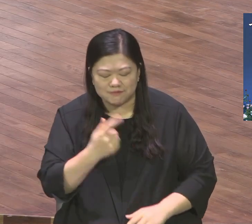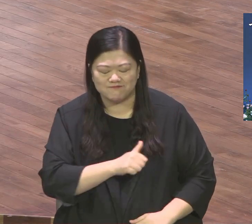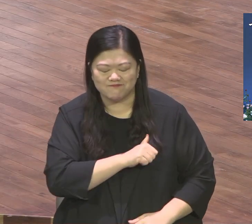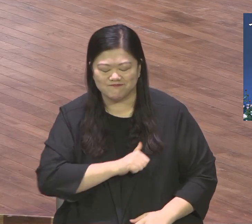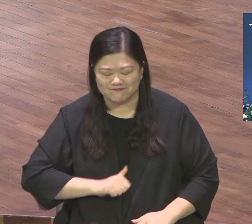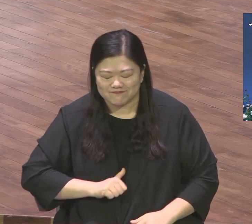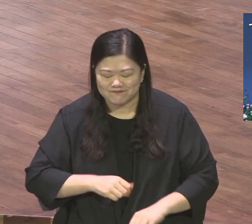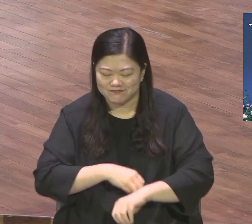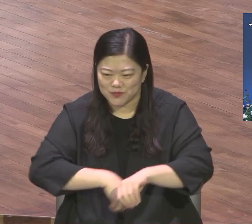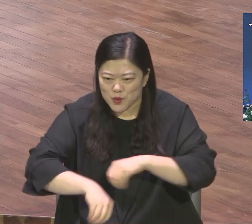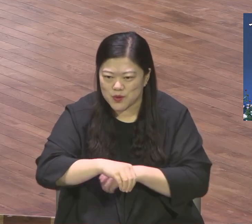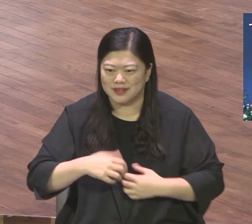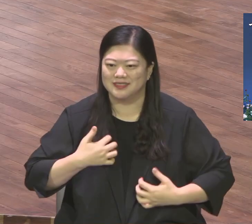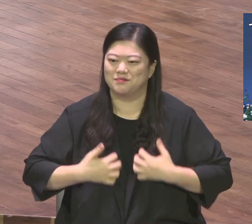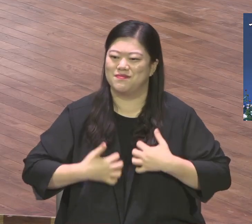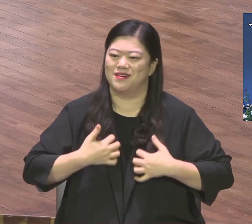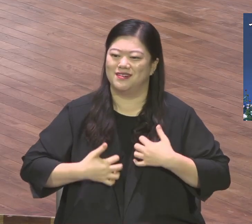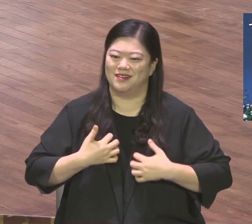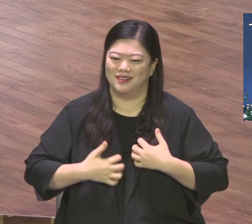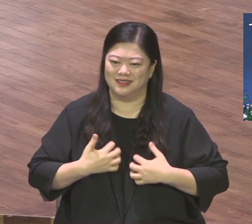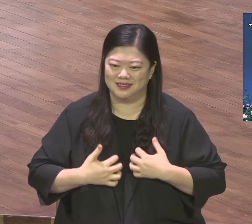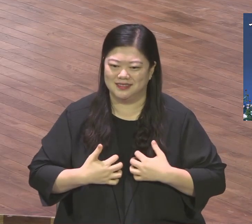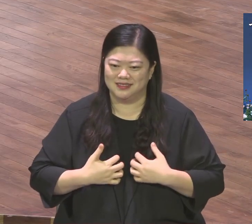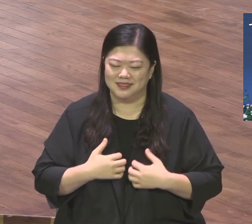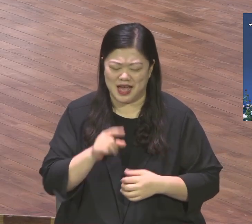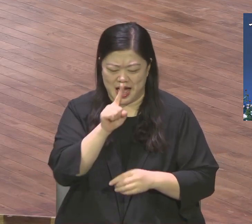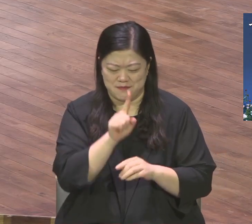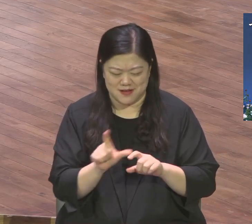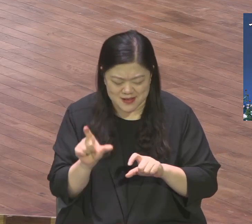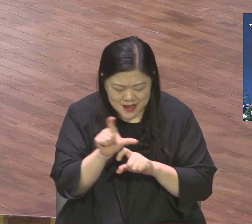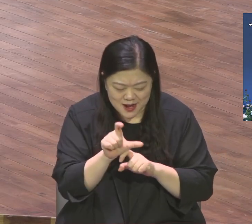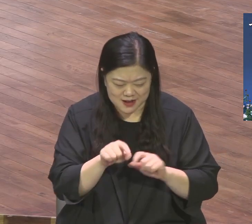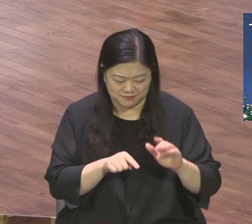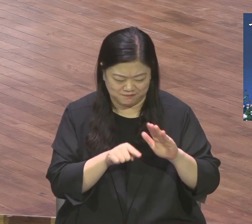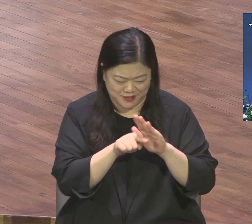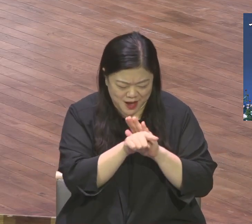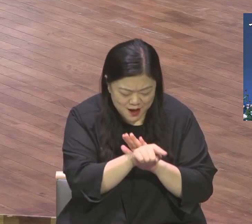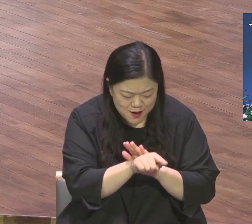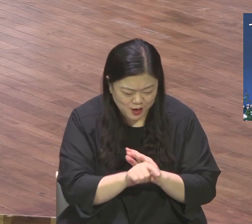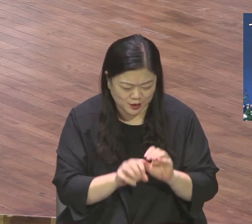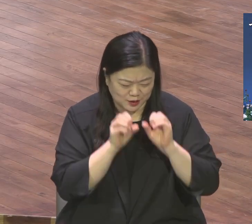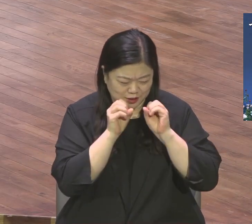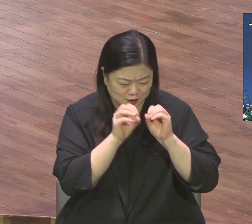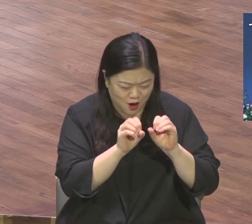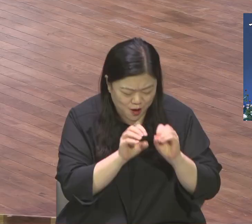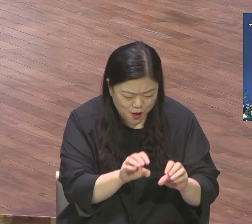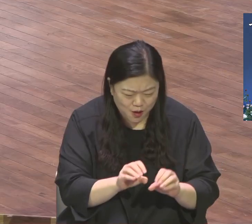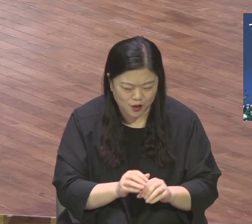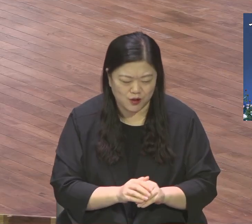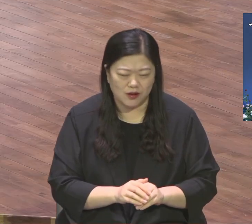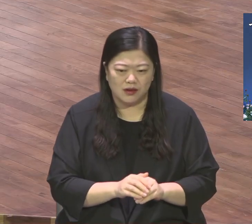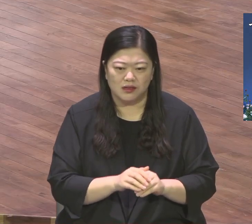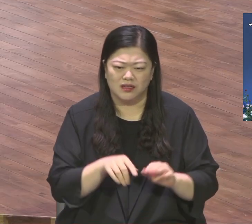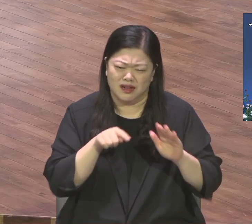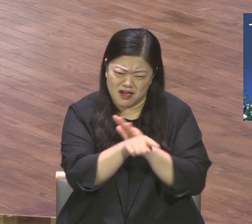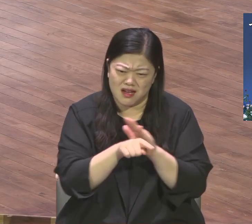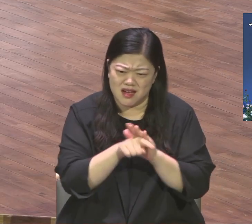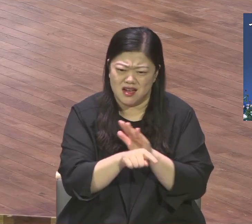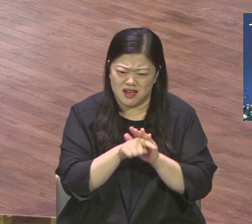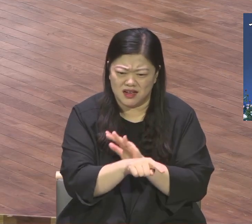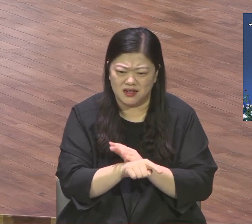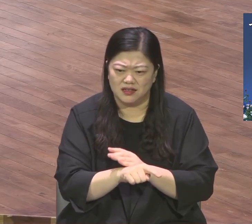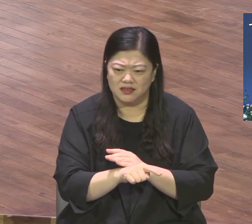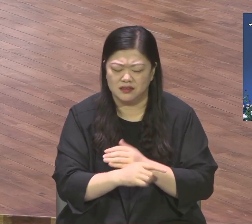복음 때문에 전도한다고, 한 번 더 한다고, 그야말로 선교한다고, 교회 다닌다고,